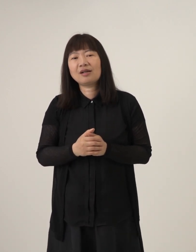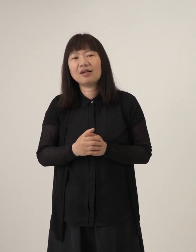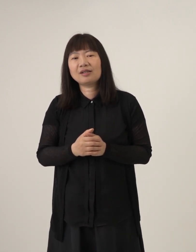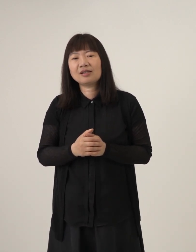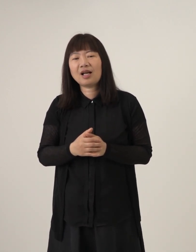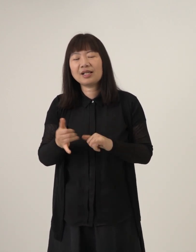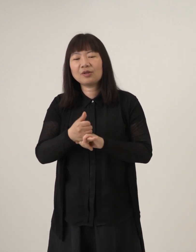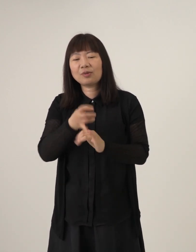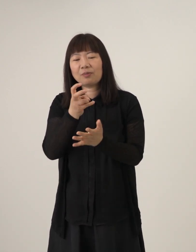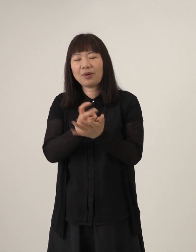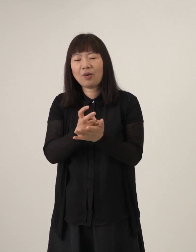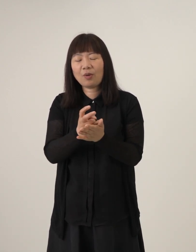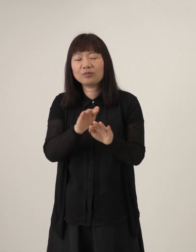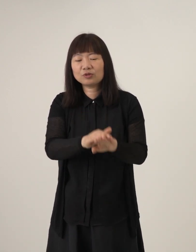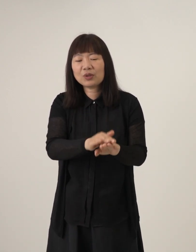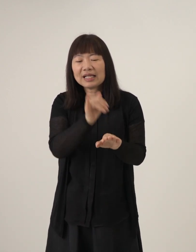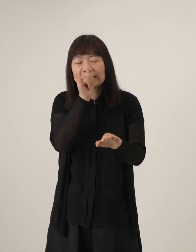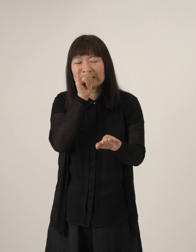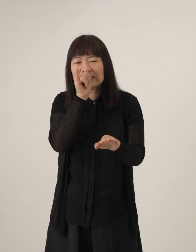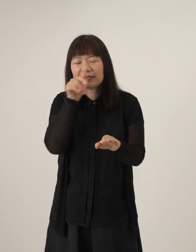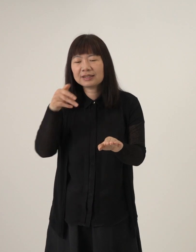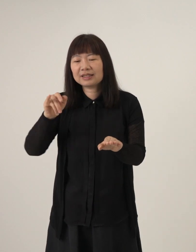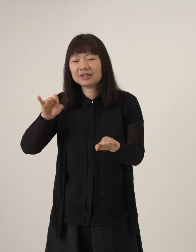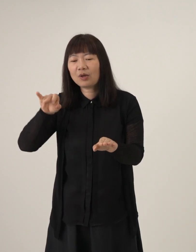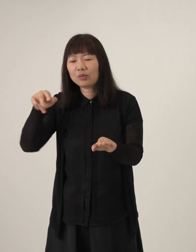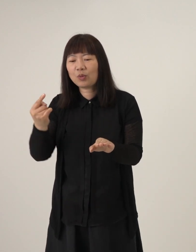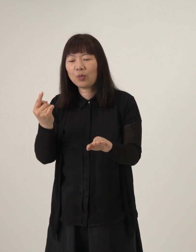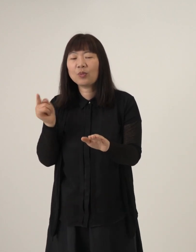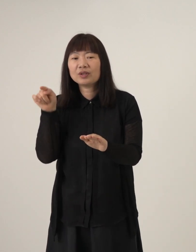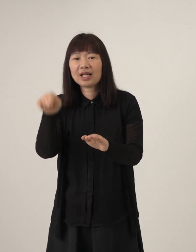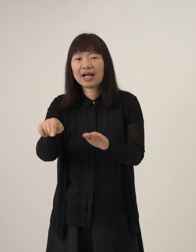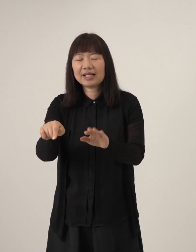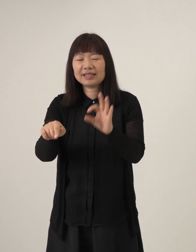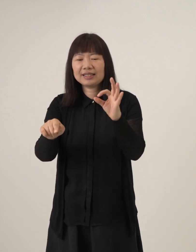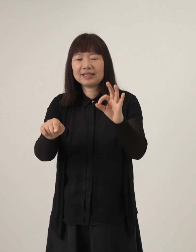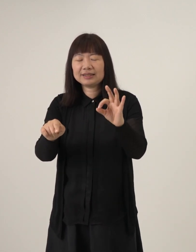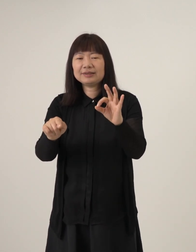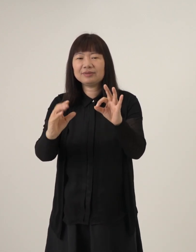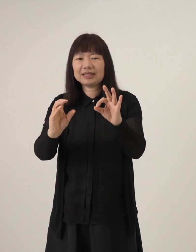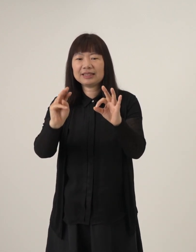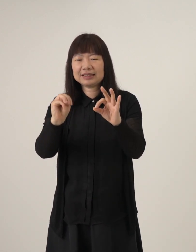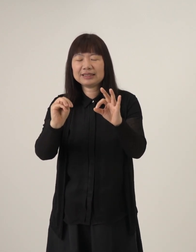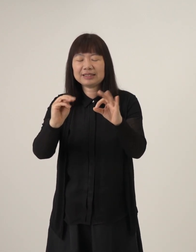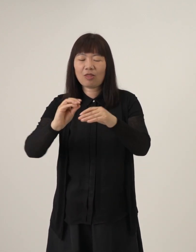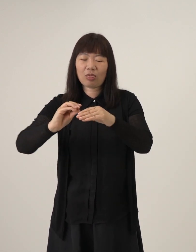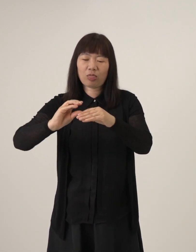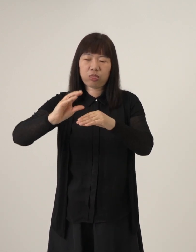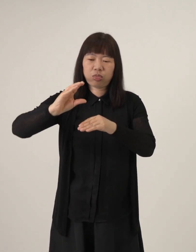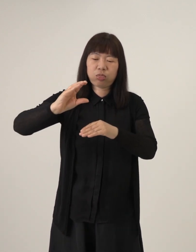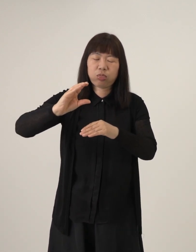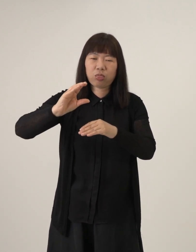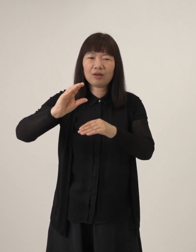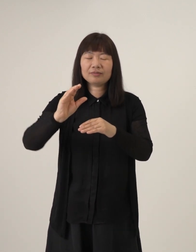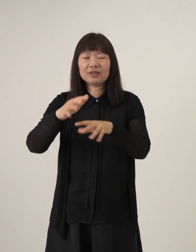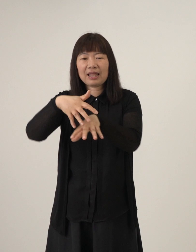법궤가 안치되어 있는 지성소로 들어가는 그 10cm가 넘는 두께의